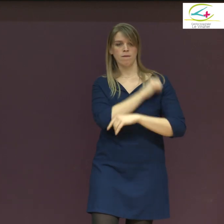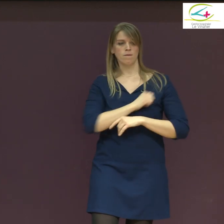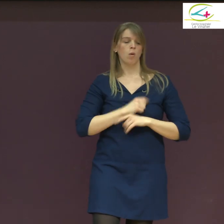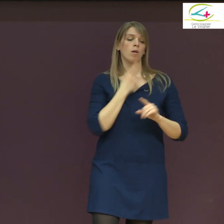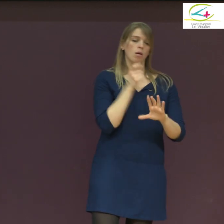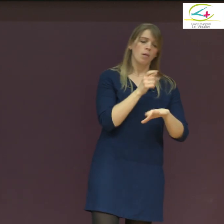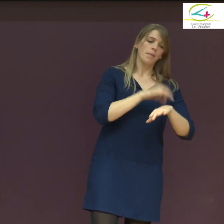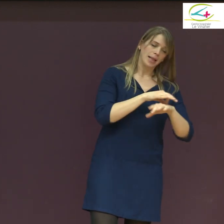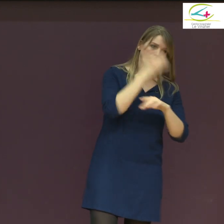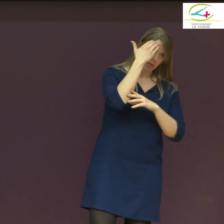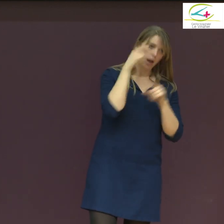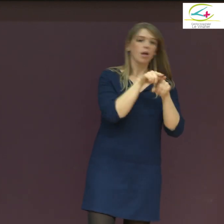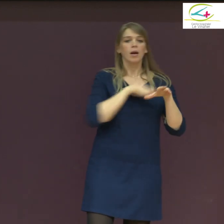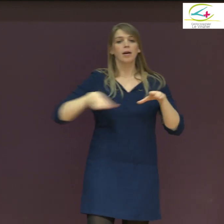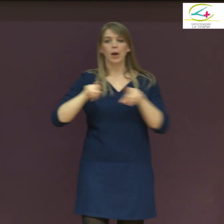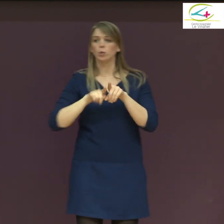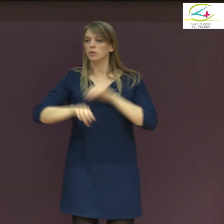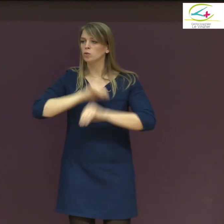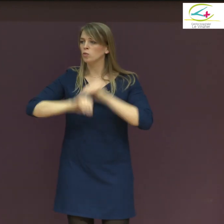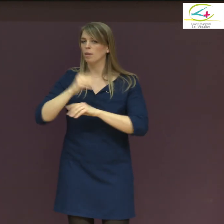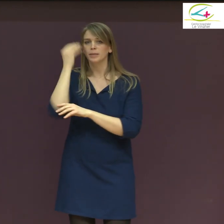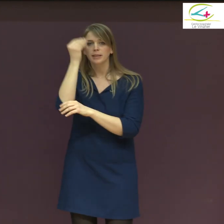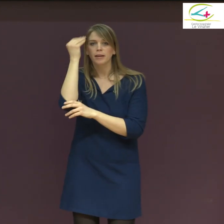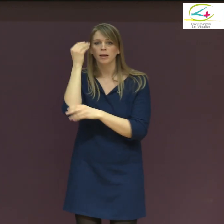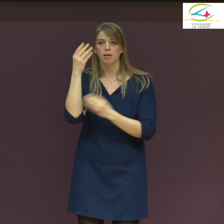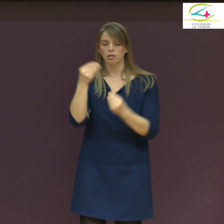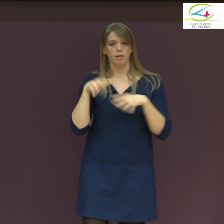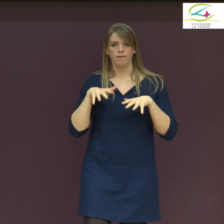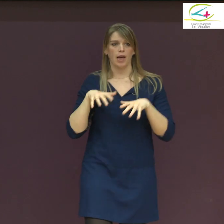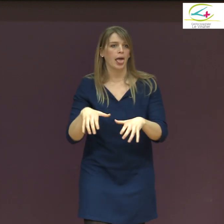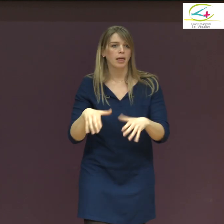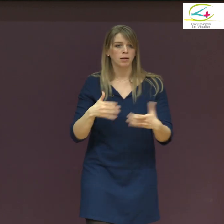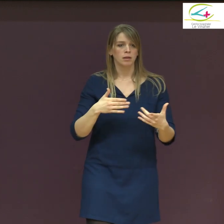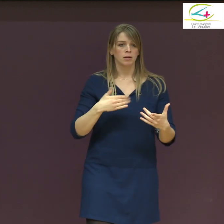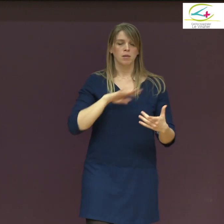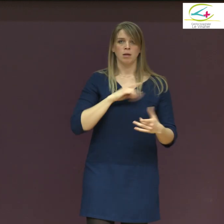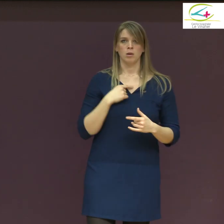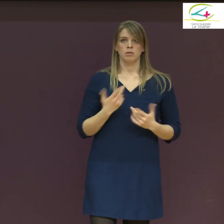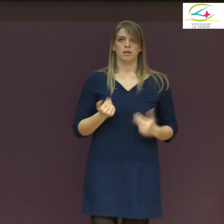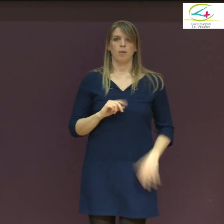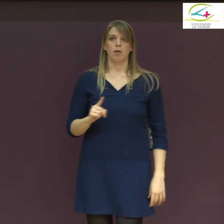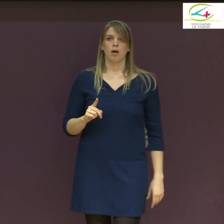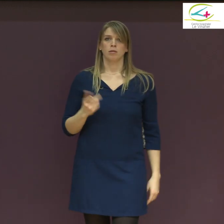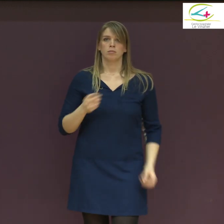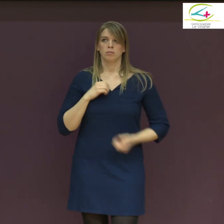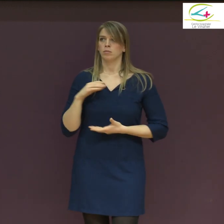maladie mentale et à la fois des soins psychiatriques qui font un frein à « quand je commence à aller mal, j'en parle à